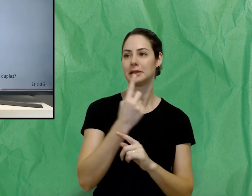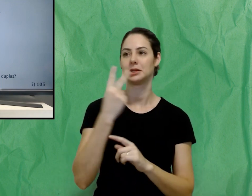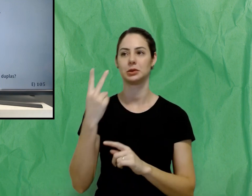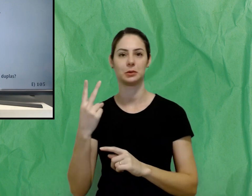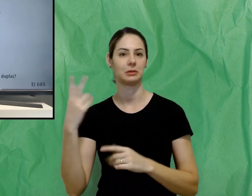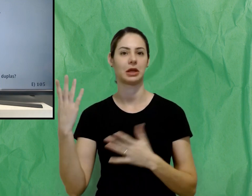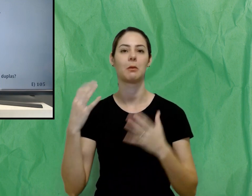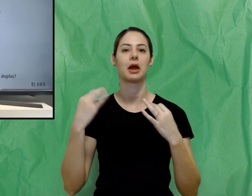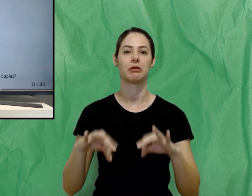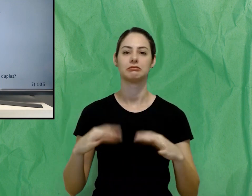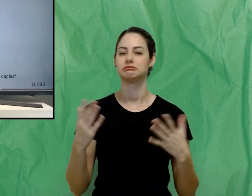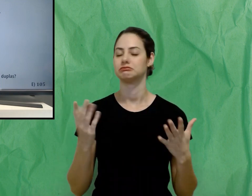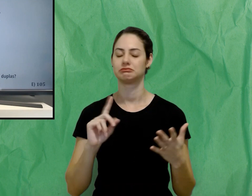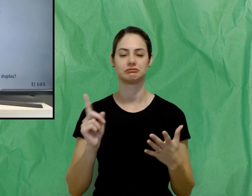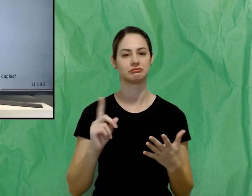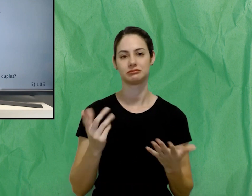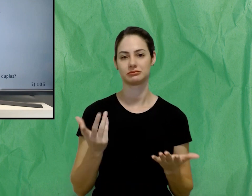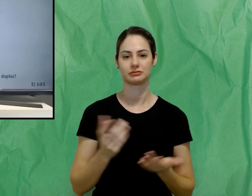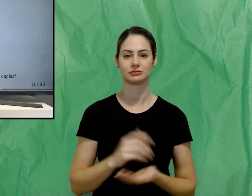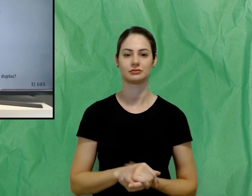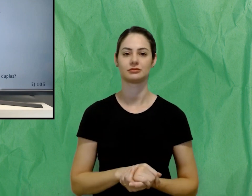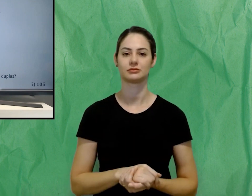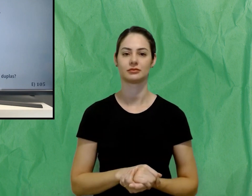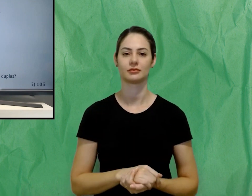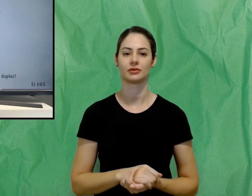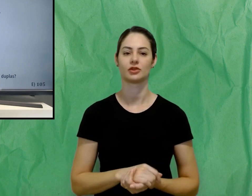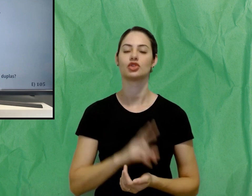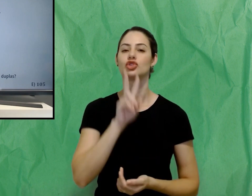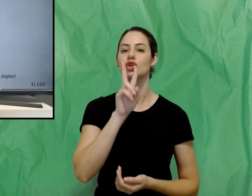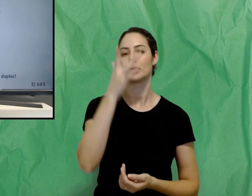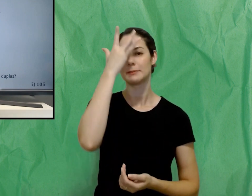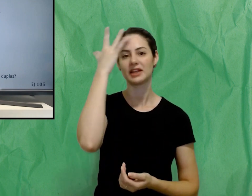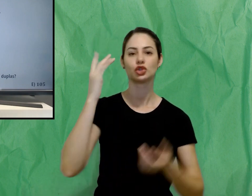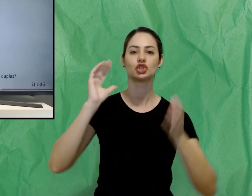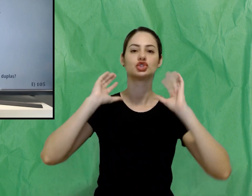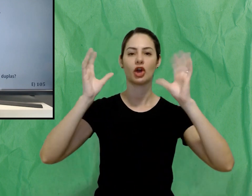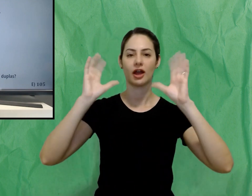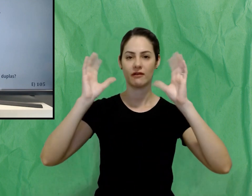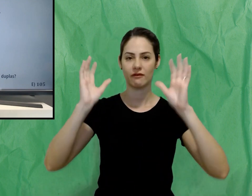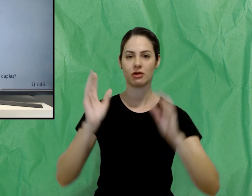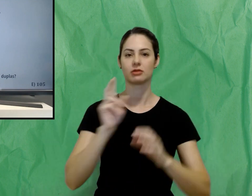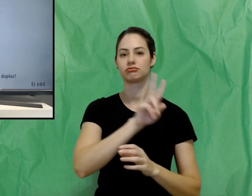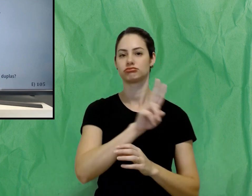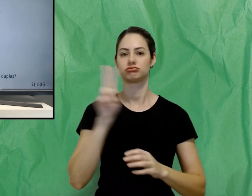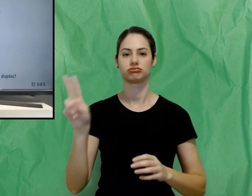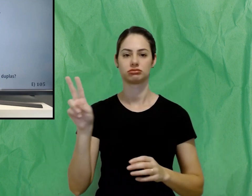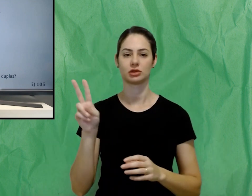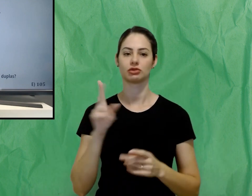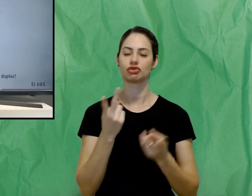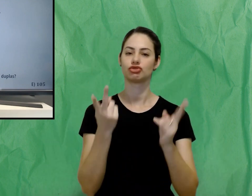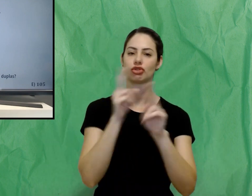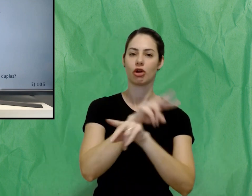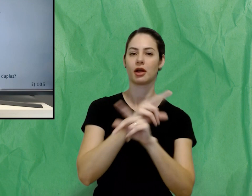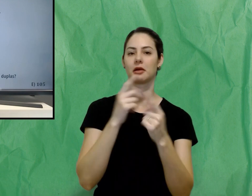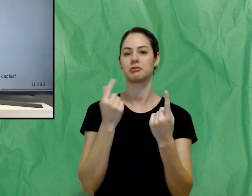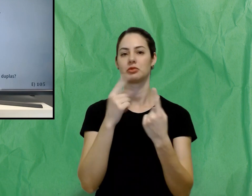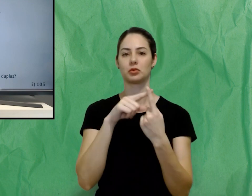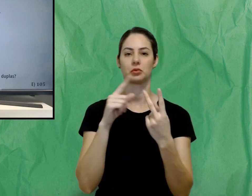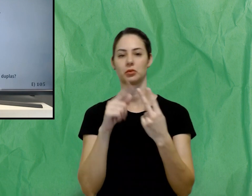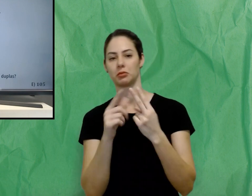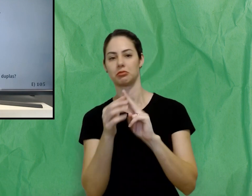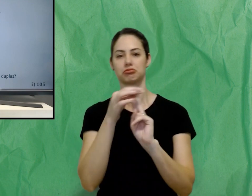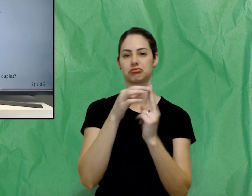dupla, porque se eu tenho 2 jogadores aqui, se eu troco a posição com outros 2, eu não mudo